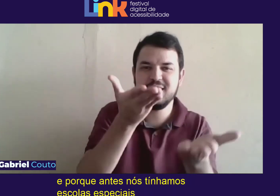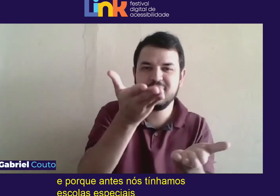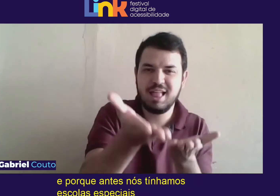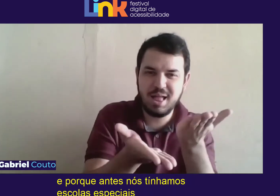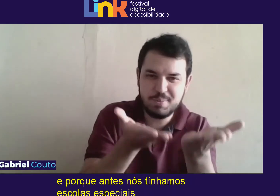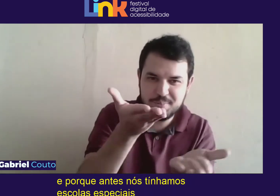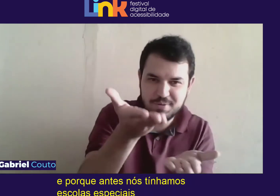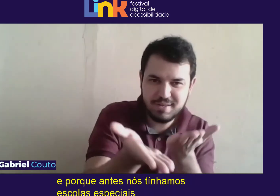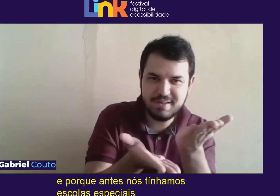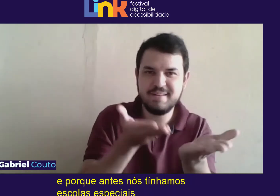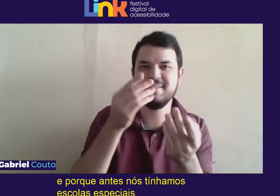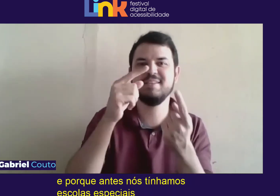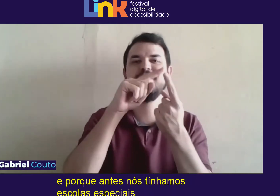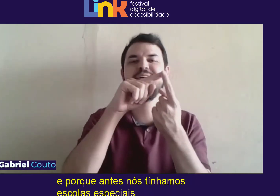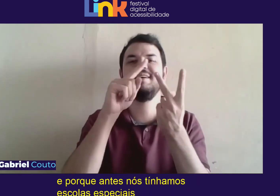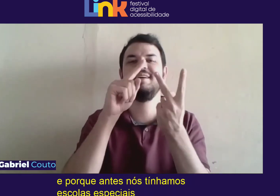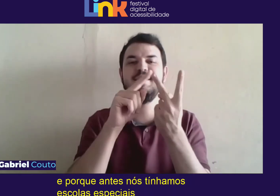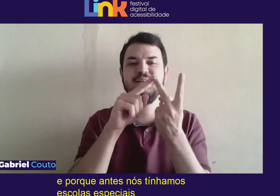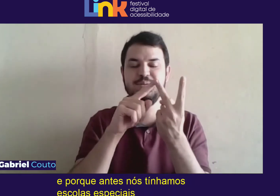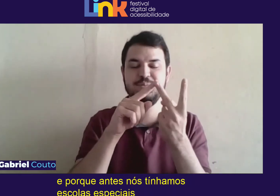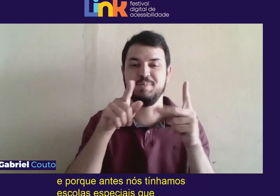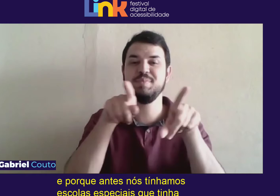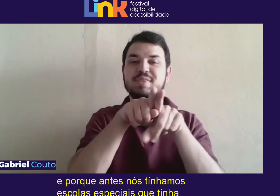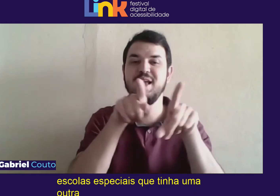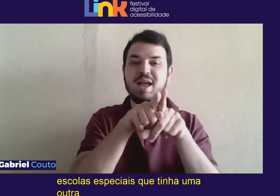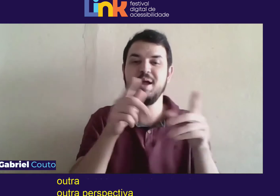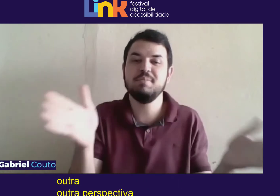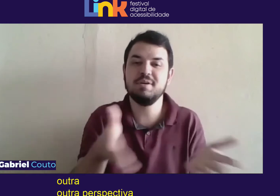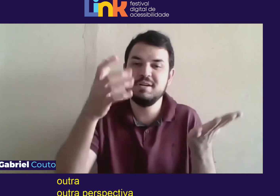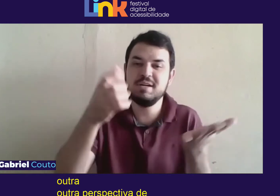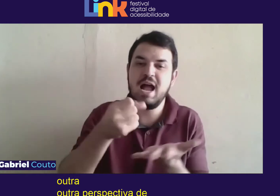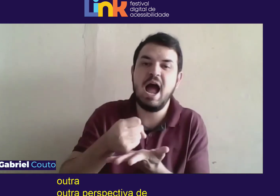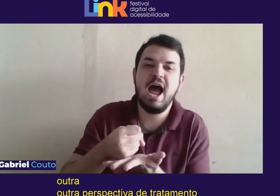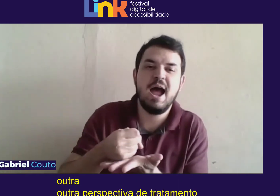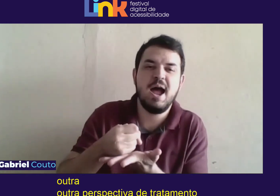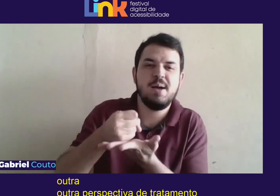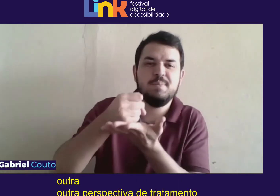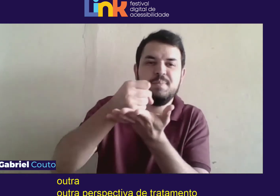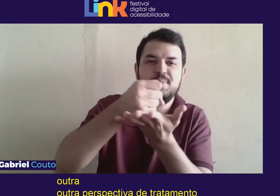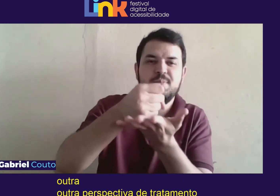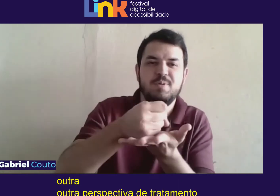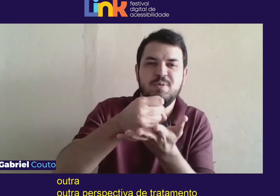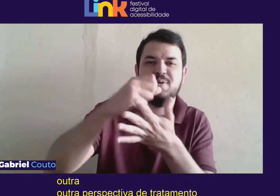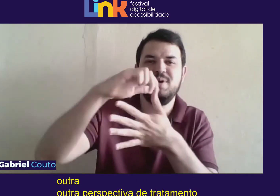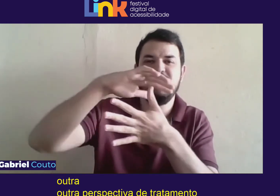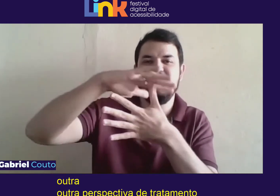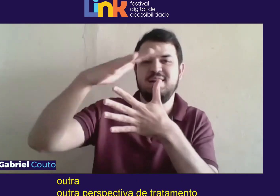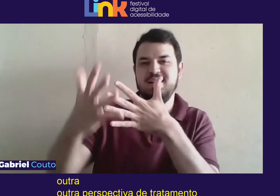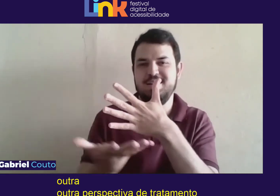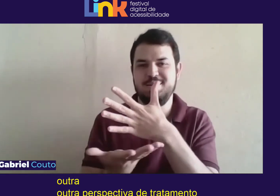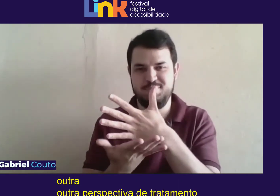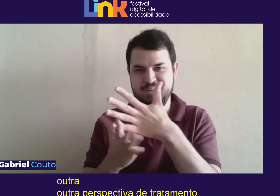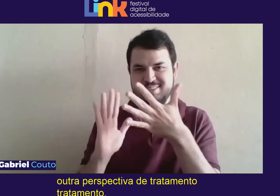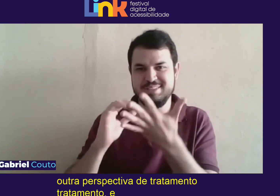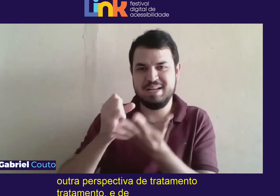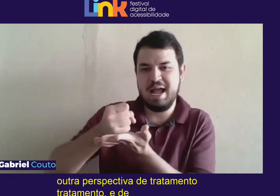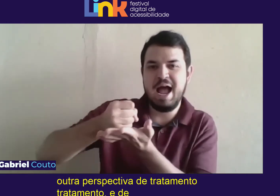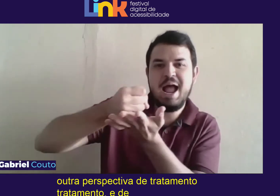outra perspectiva de tratamento e de apoio a